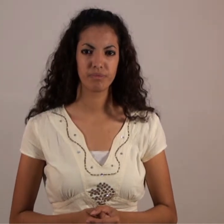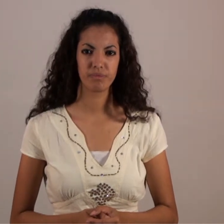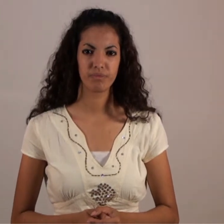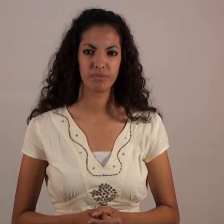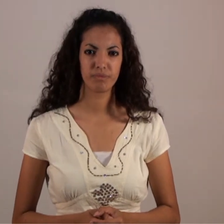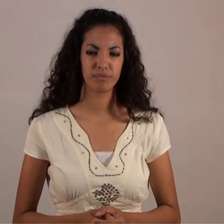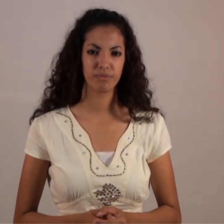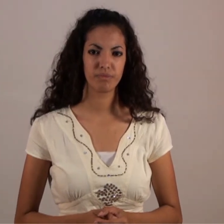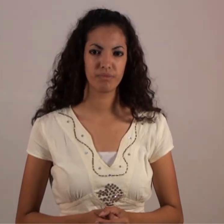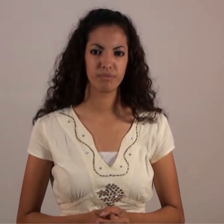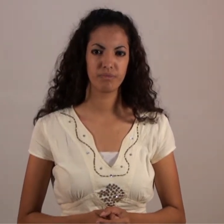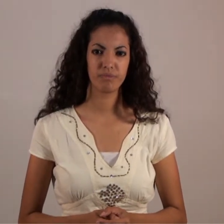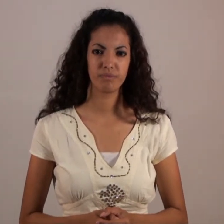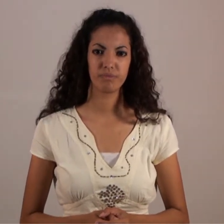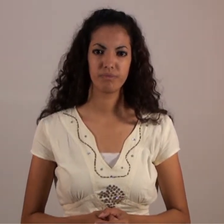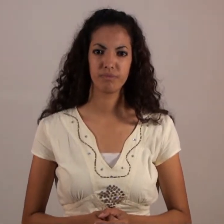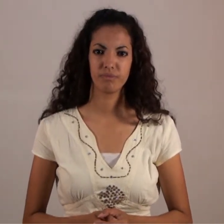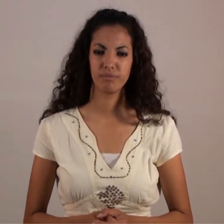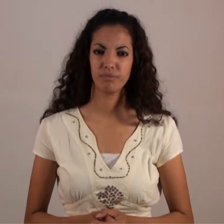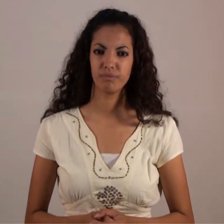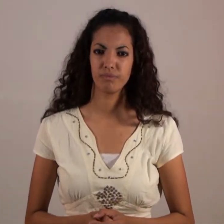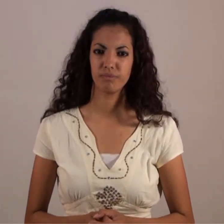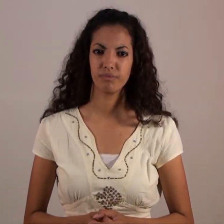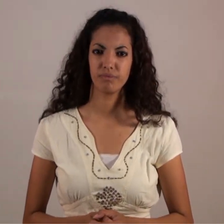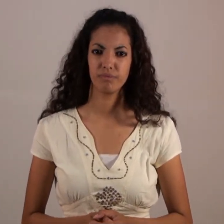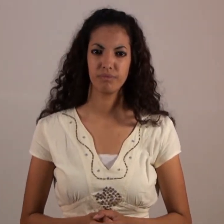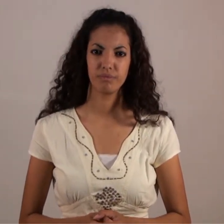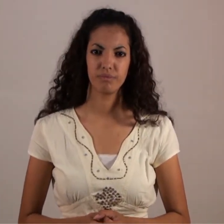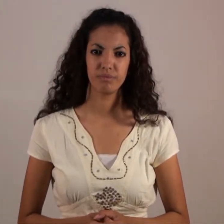7:26, Hebreos 8:1 y Hebreos 12:2.